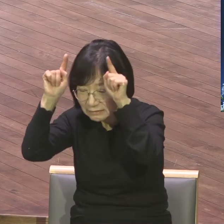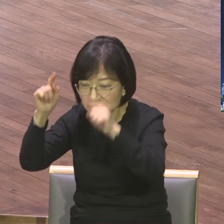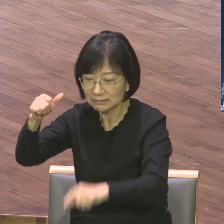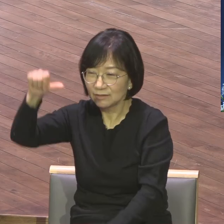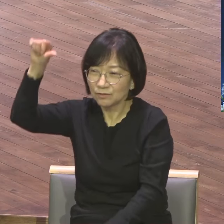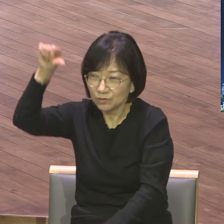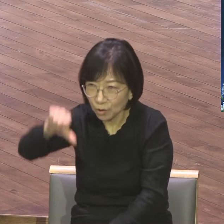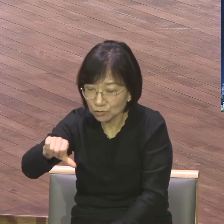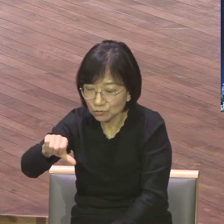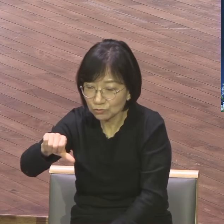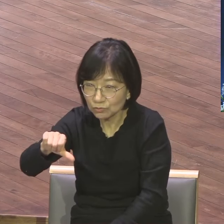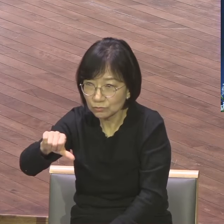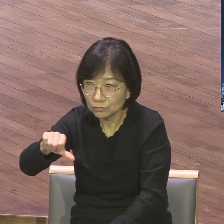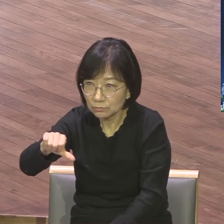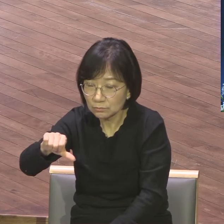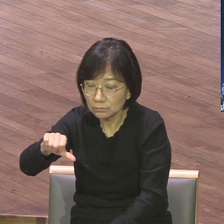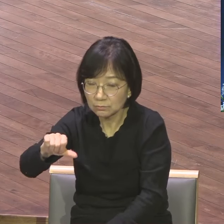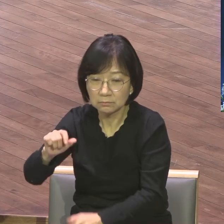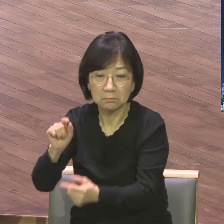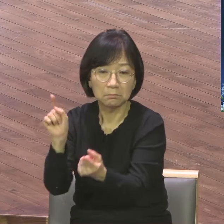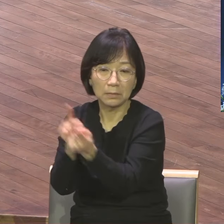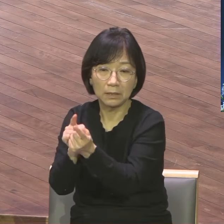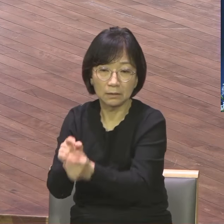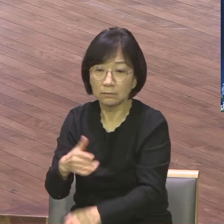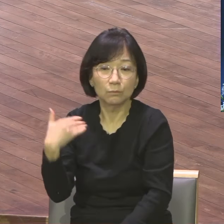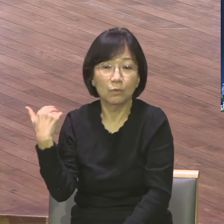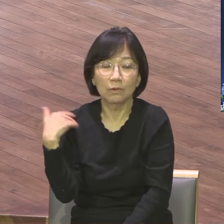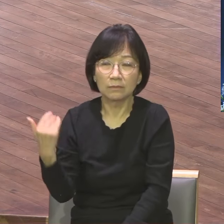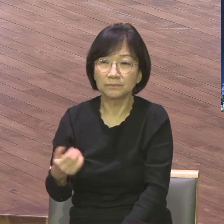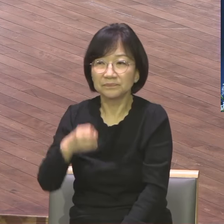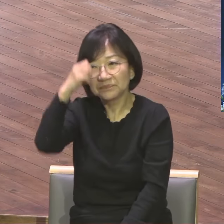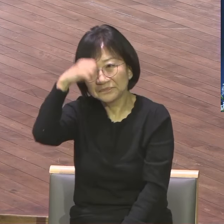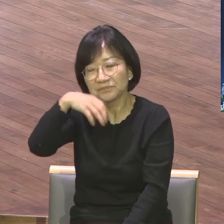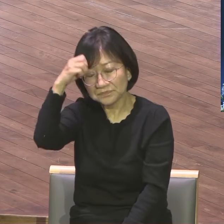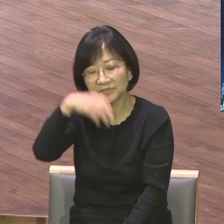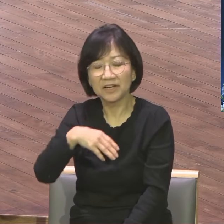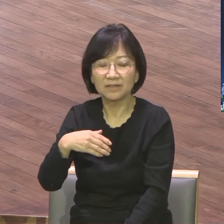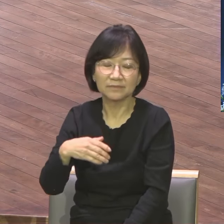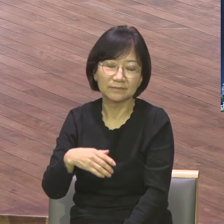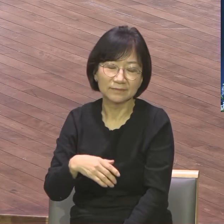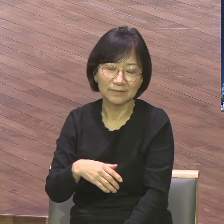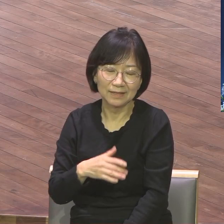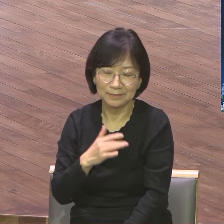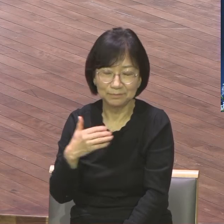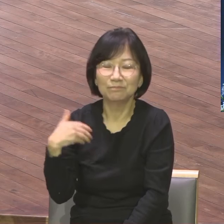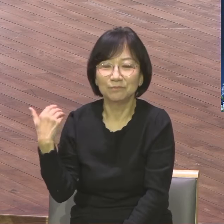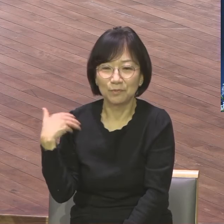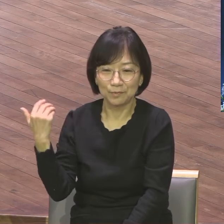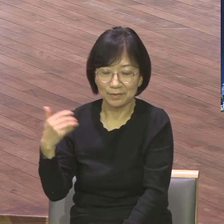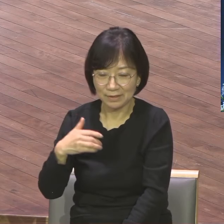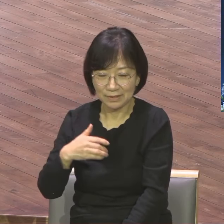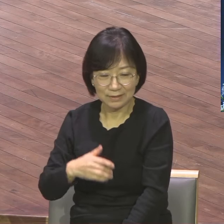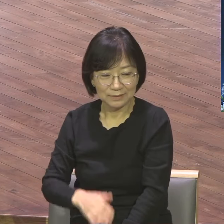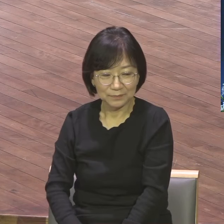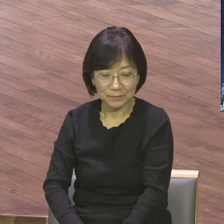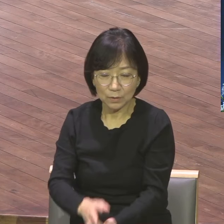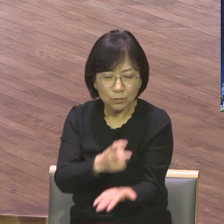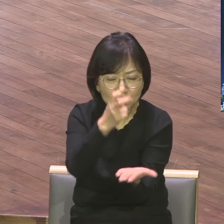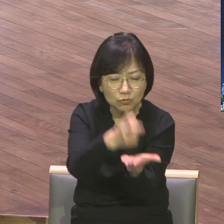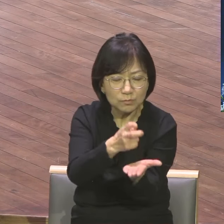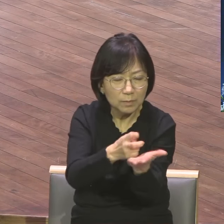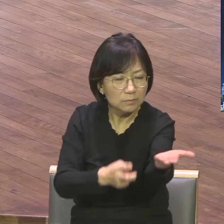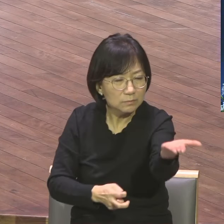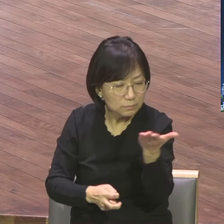사실을 망각한 채 삽니다. 율법의 기능이 무엇인가? 바로 죄를 깨닫게